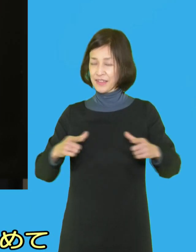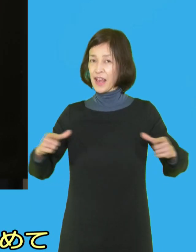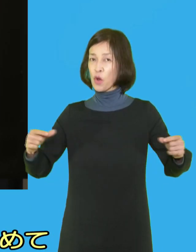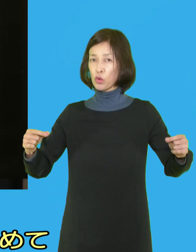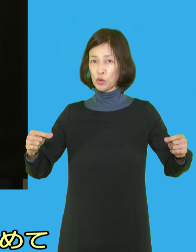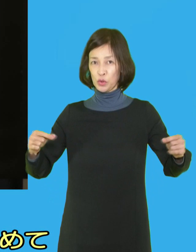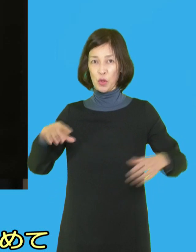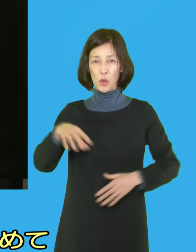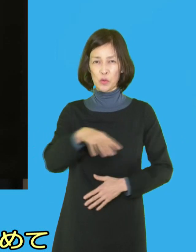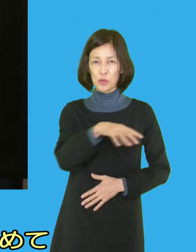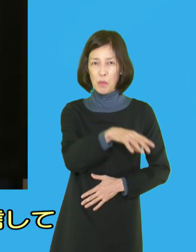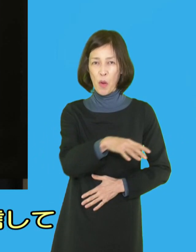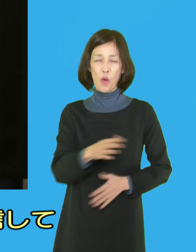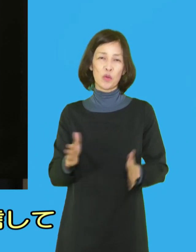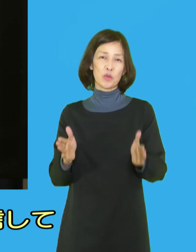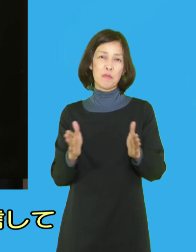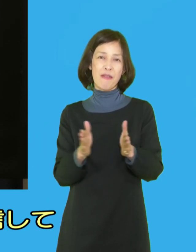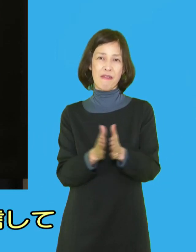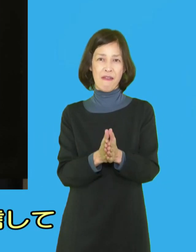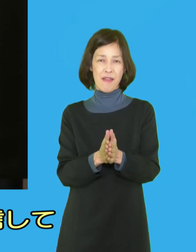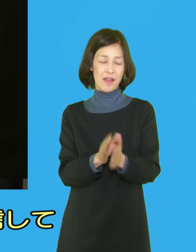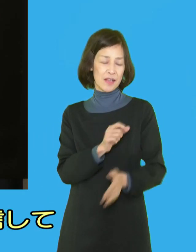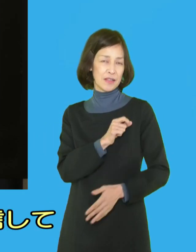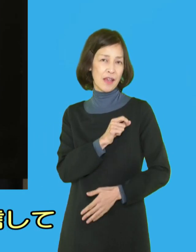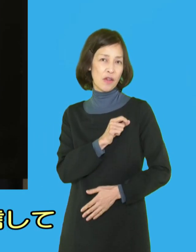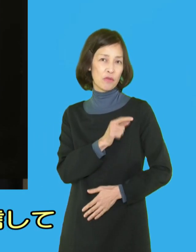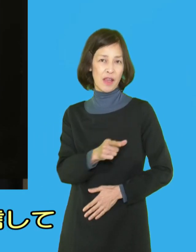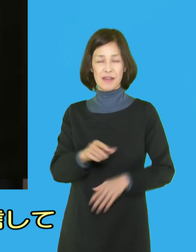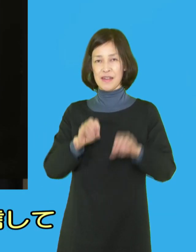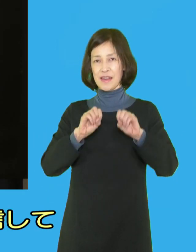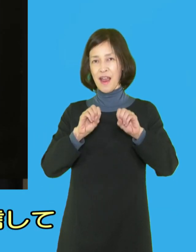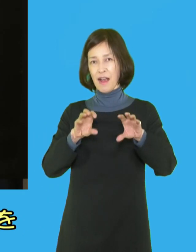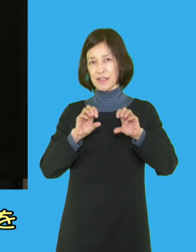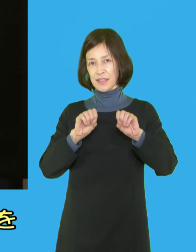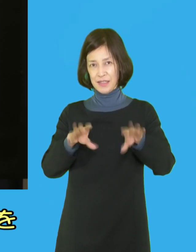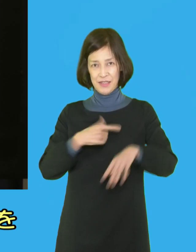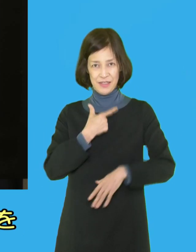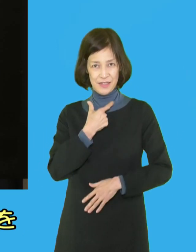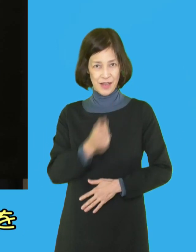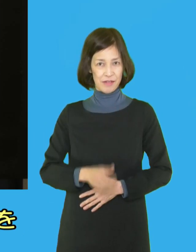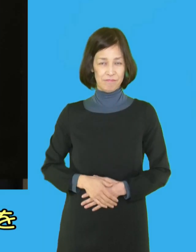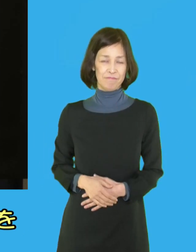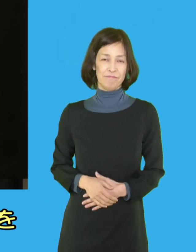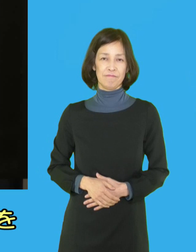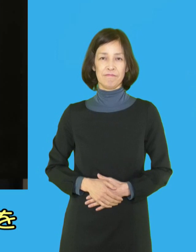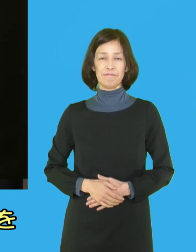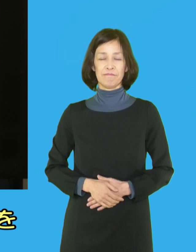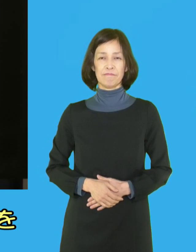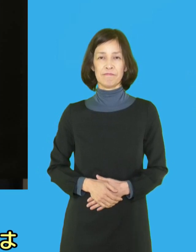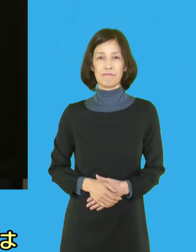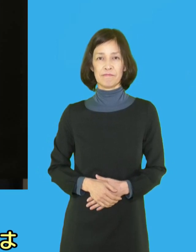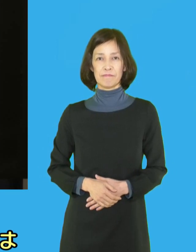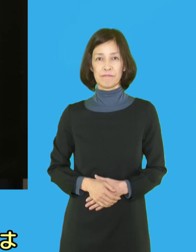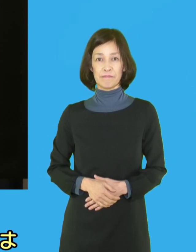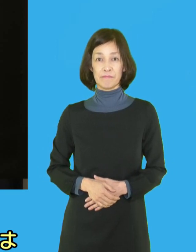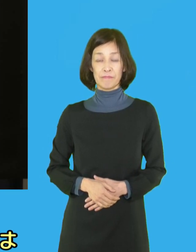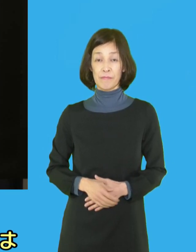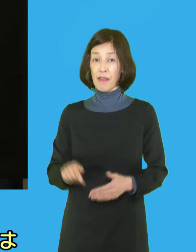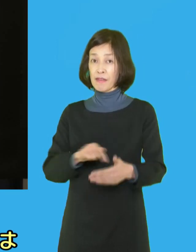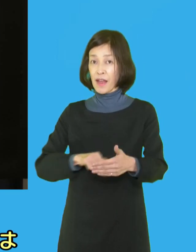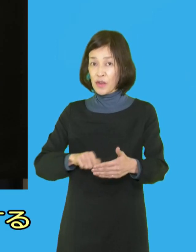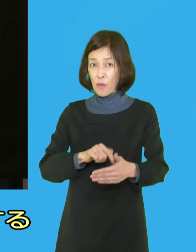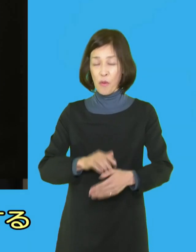墳も含めてですね、これからどんどんと発信をしていきたいなという思いで、このような将来像を描いております。コンセプトとし